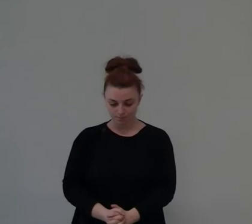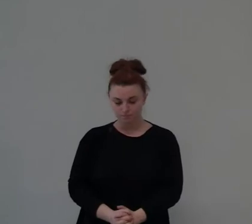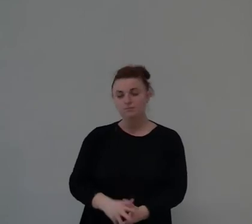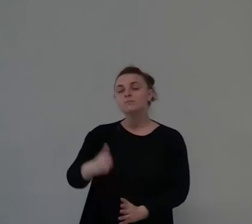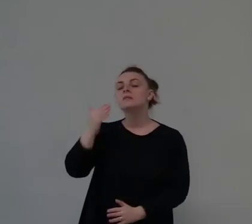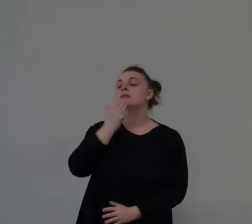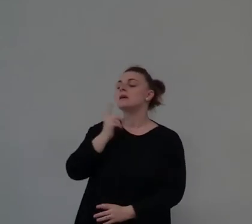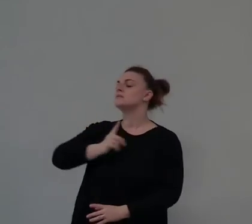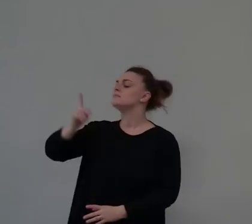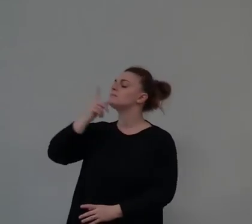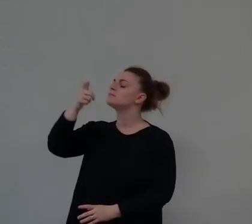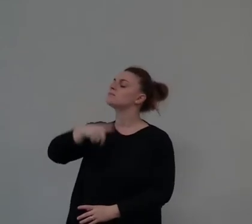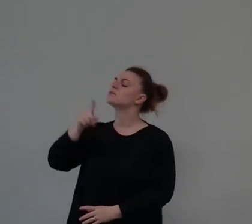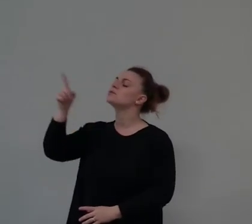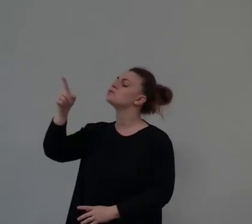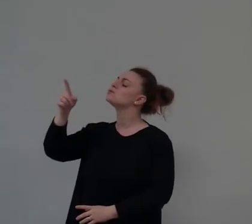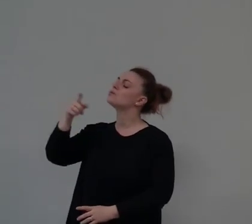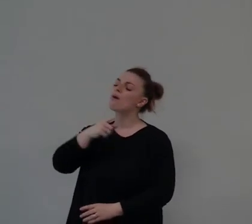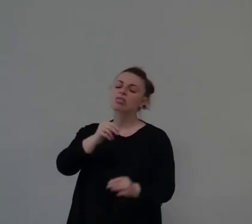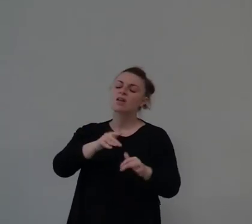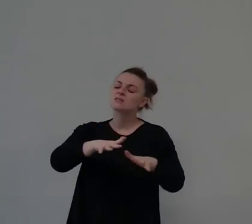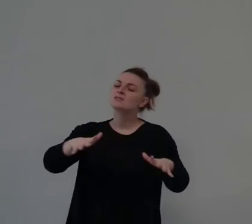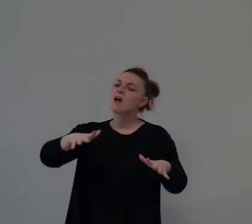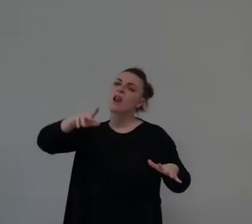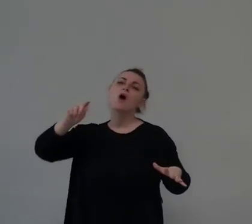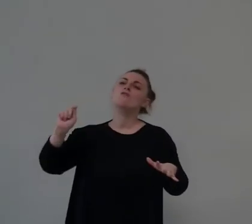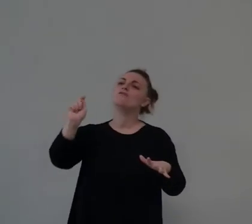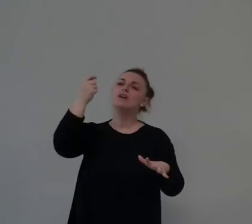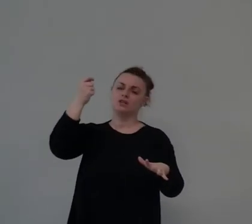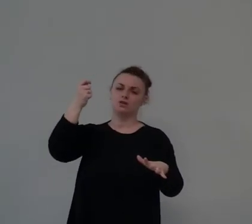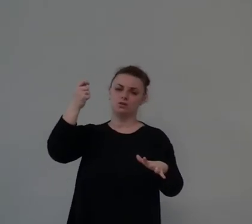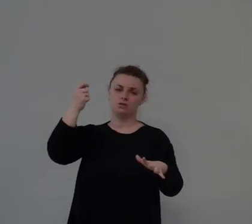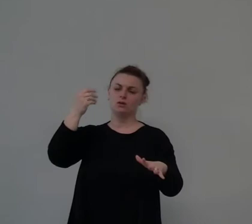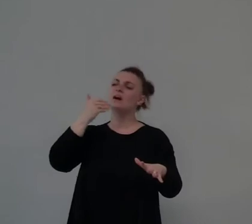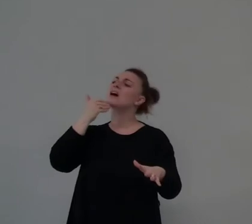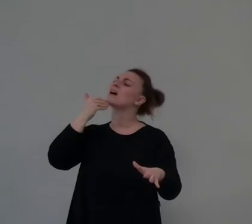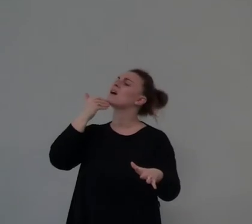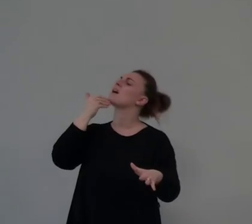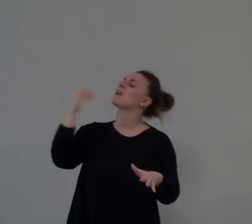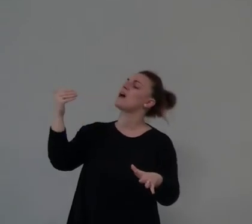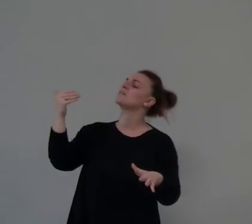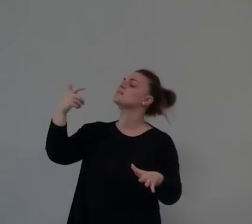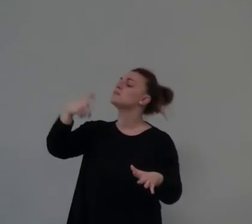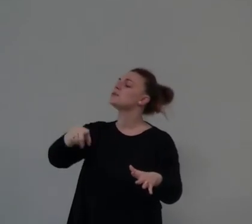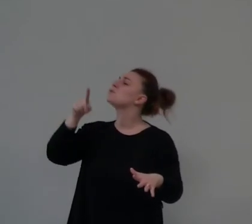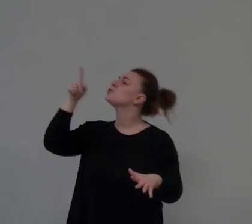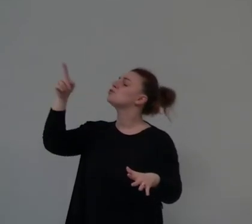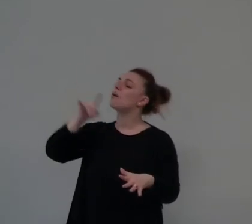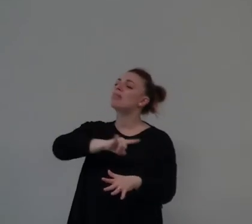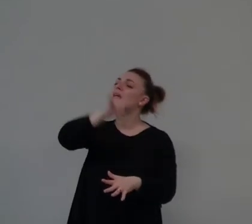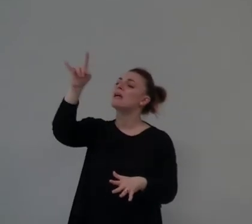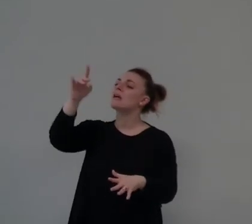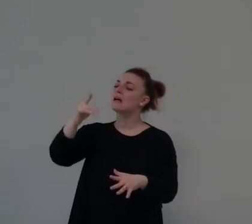Grazie Signore di aver vinto in quel deserto. Grazie di aver vinto il male, di aver vinto la